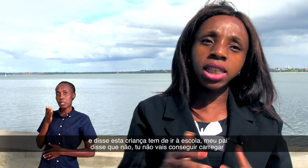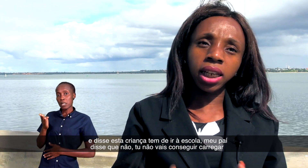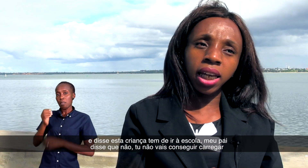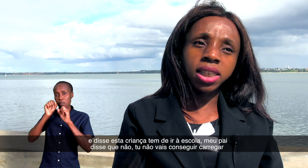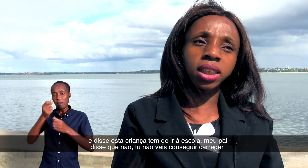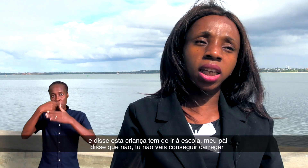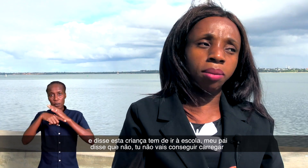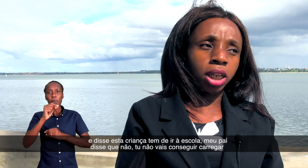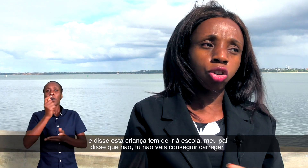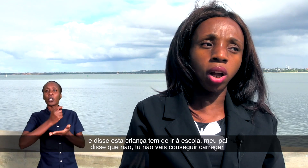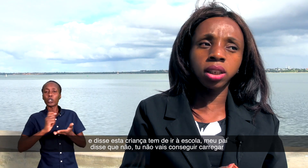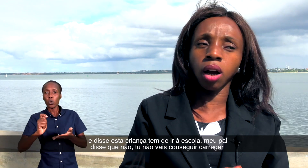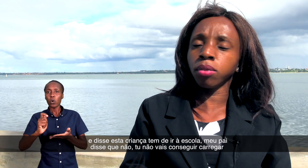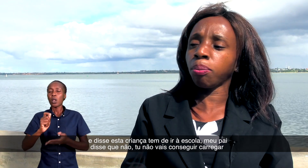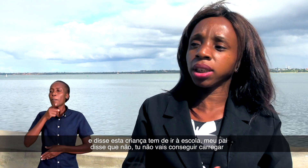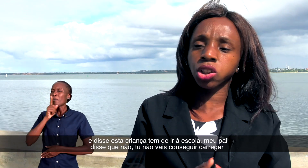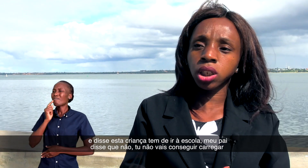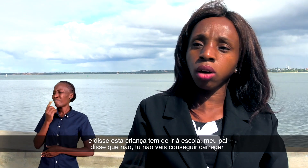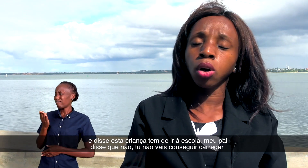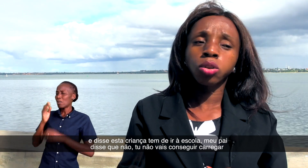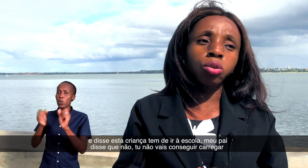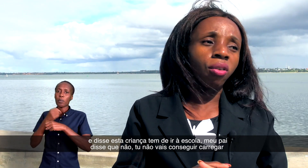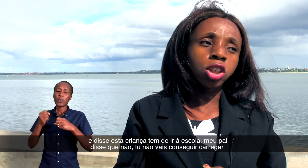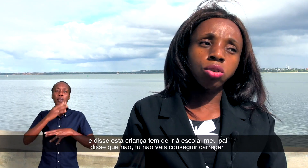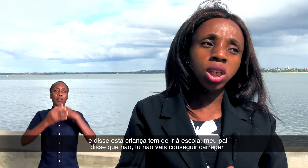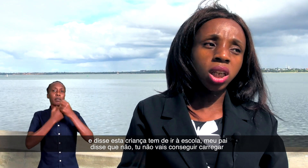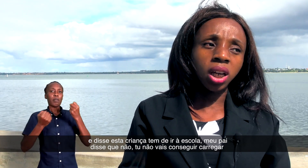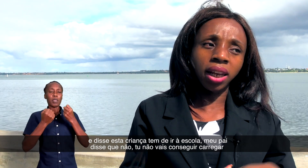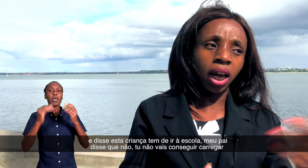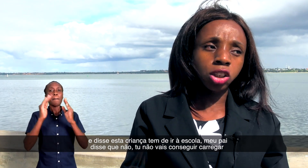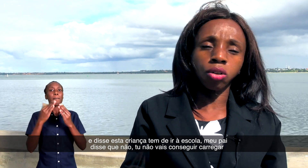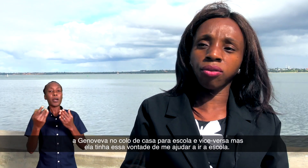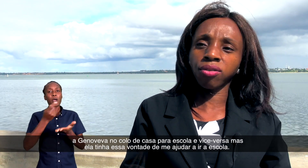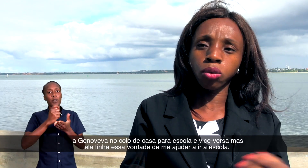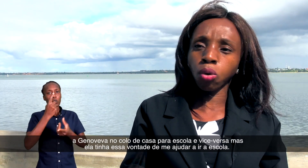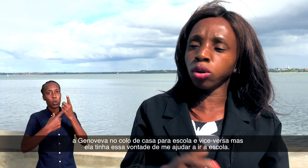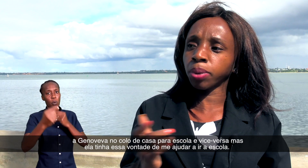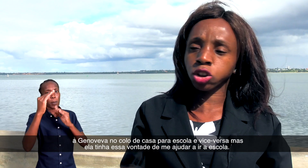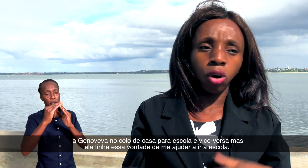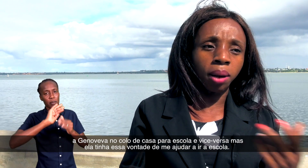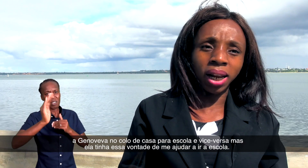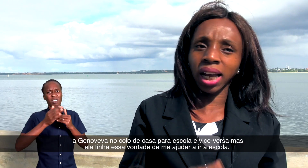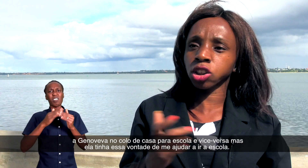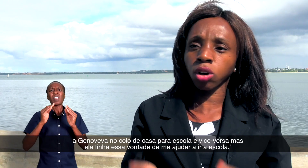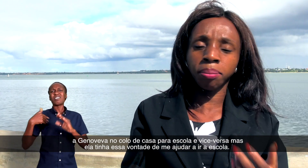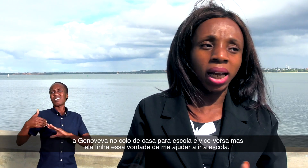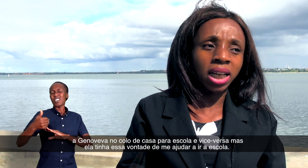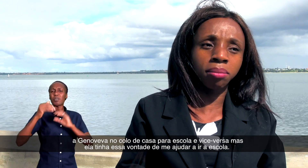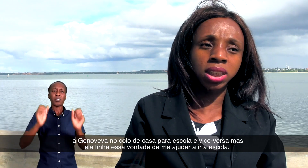que essa criança tem que ir para a escola. Então, meu pai disse que não, tu não vais conseguir carregar a Genoveva no colo e ir para a escola, para casa, escola para casa. Mas